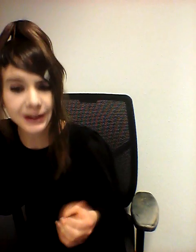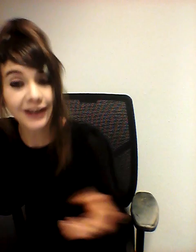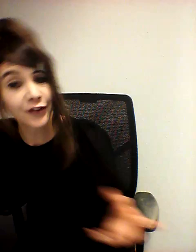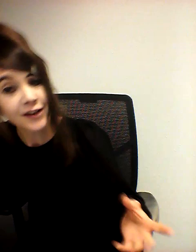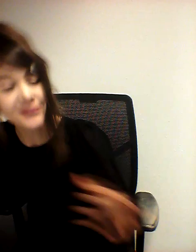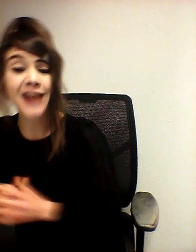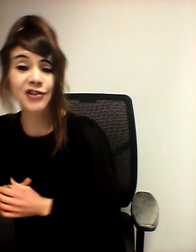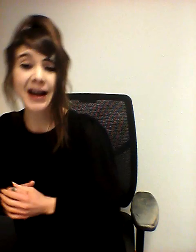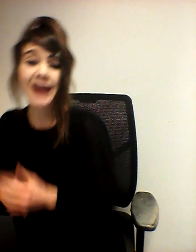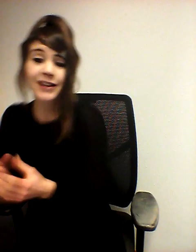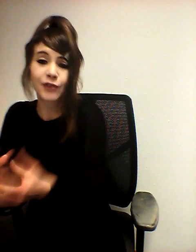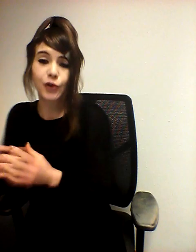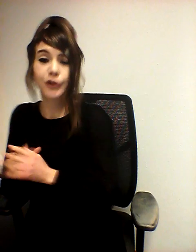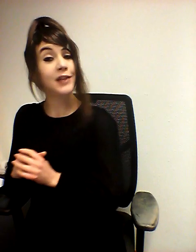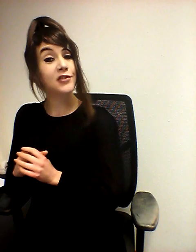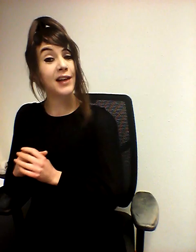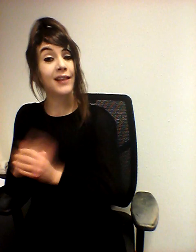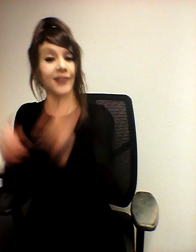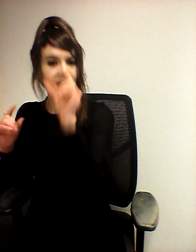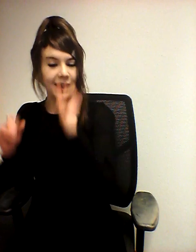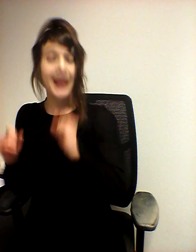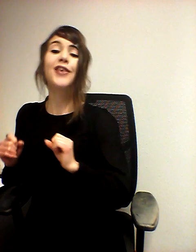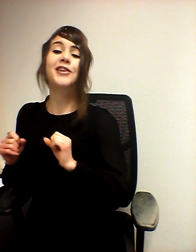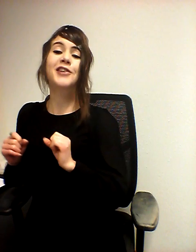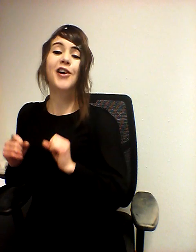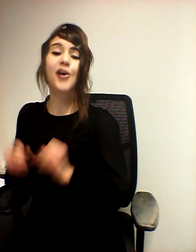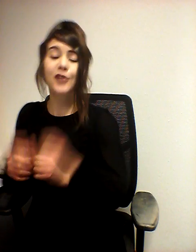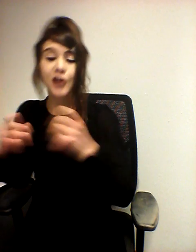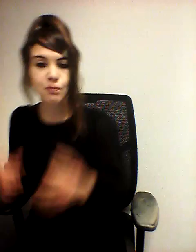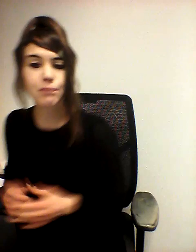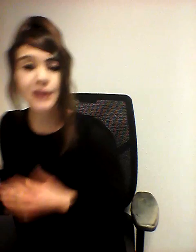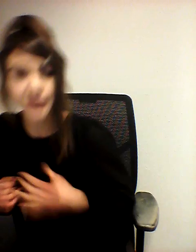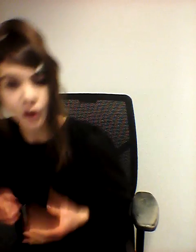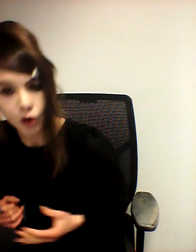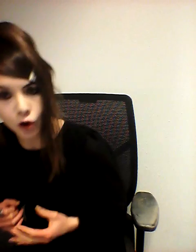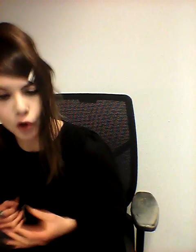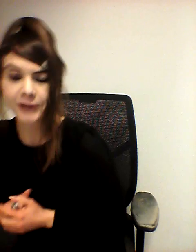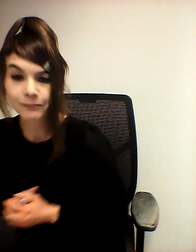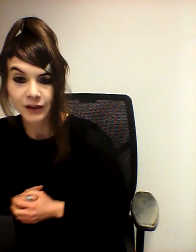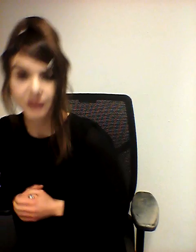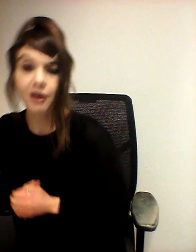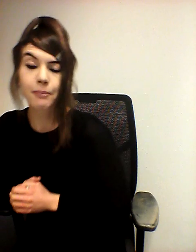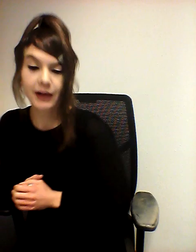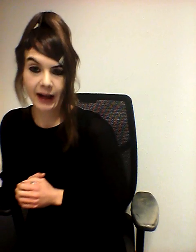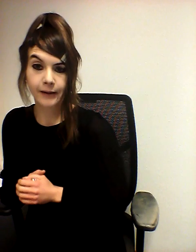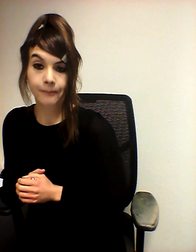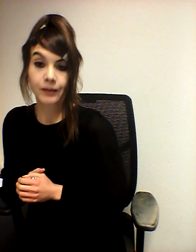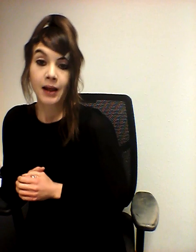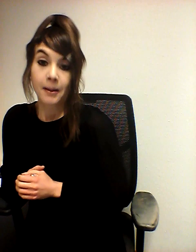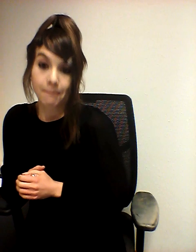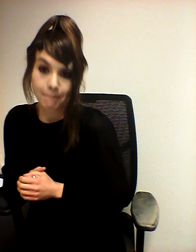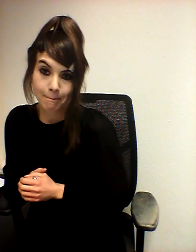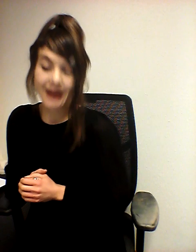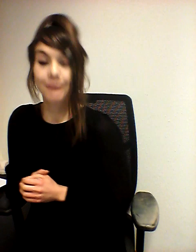spieren na schade wel kunnen herstellen en dat je ook spiergroei kan bereiken. Maar,